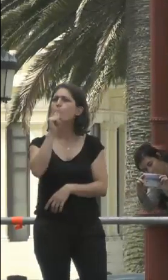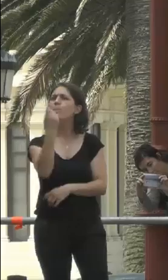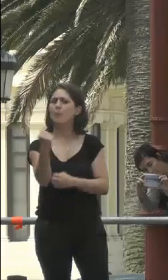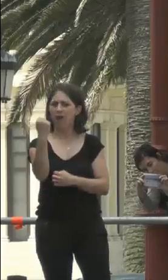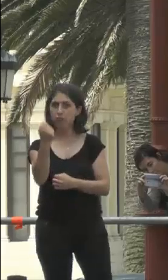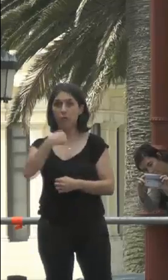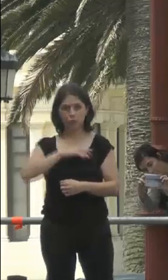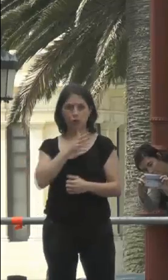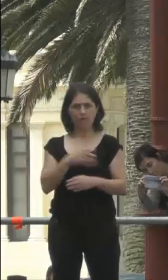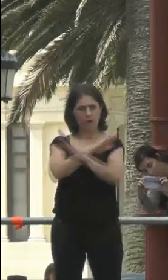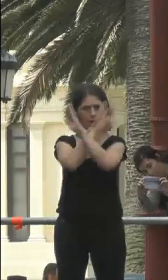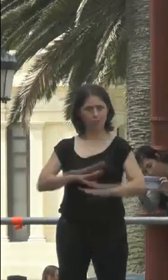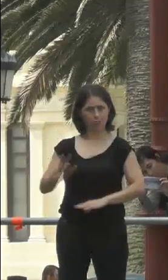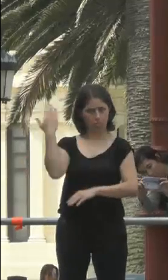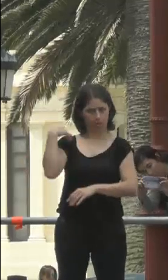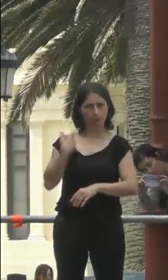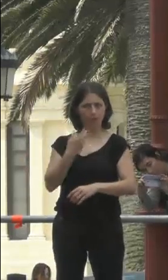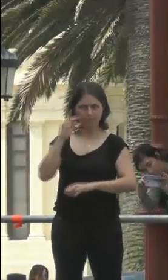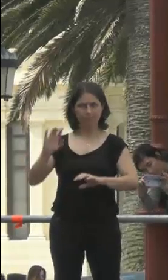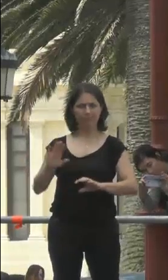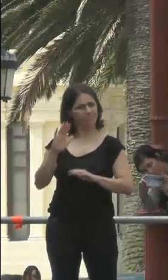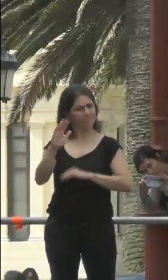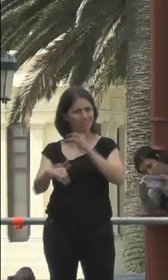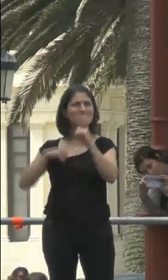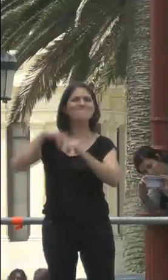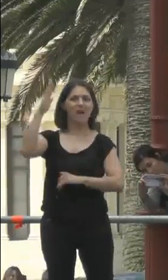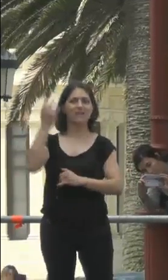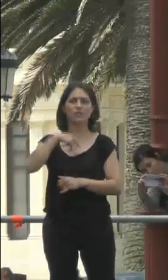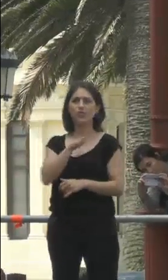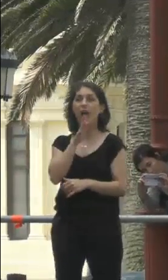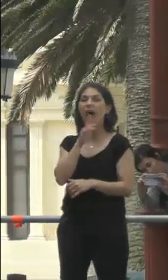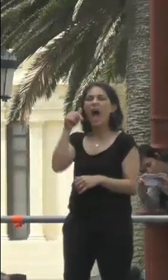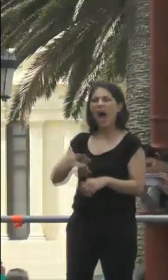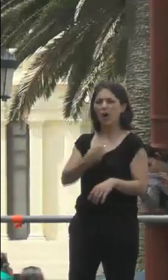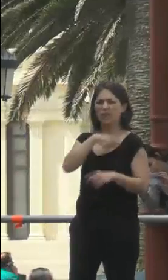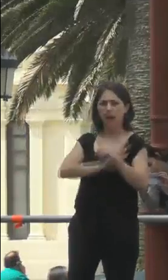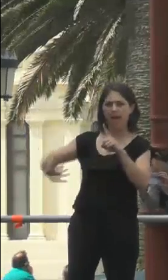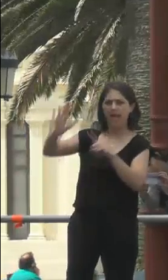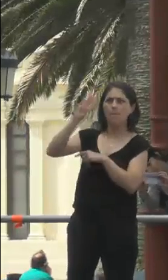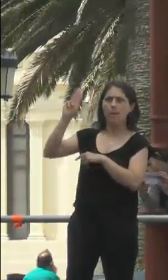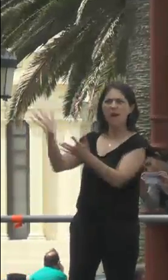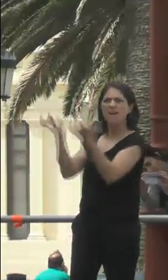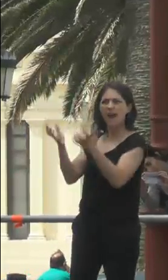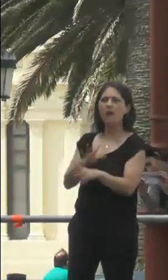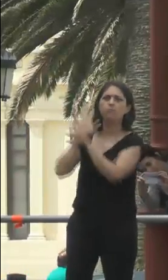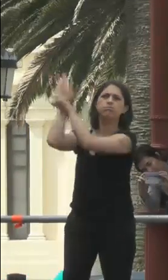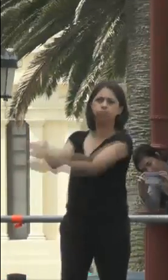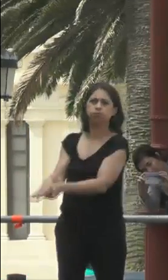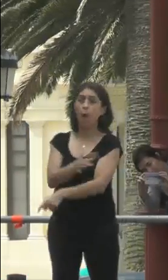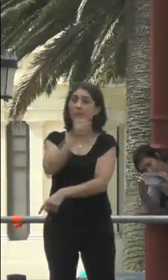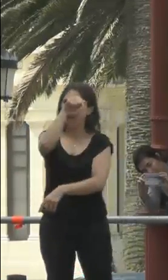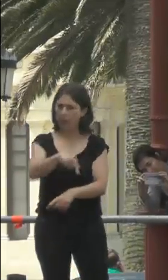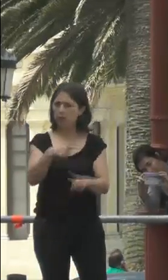conseguir superar esos resultados e vamos a gañar ao PP no Estado e na Xunta. Porque a xente de Galicia